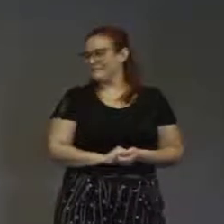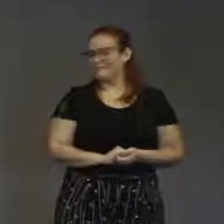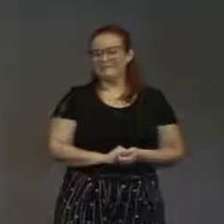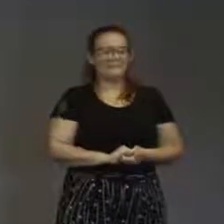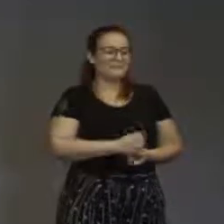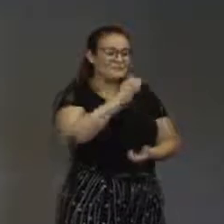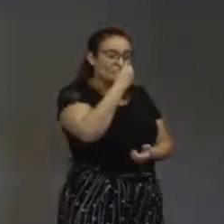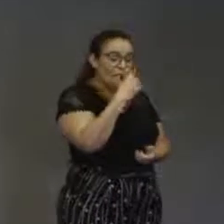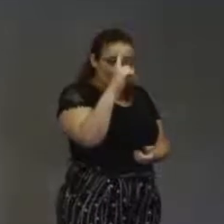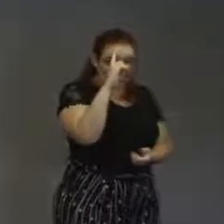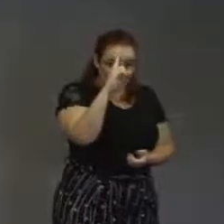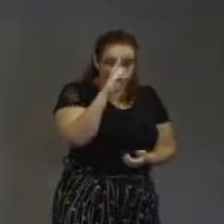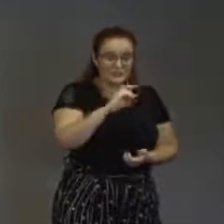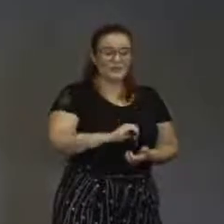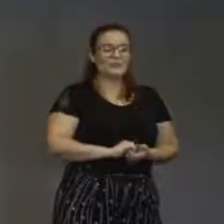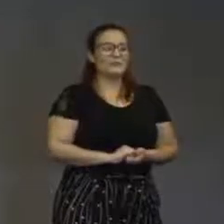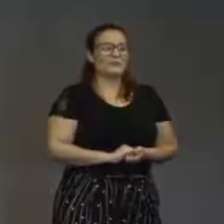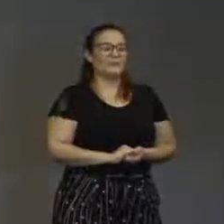Bom dia.